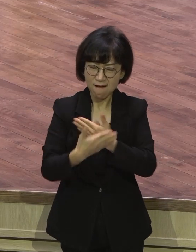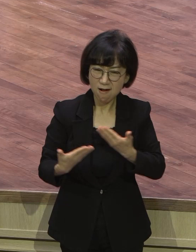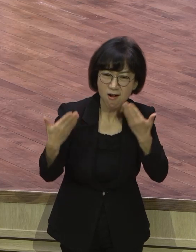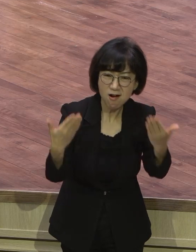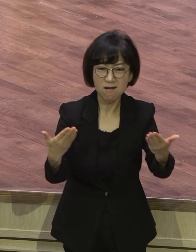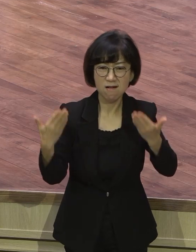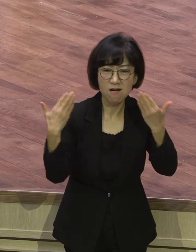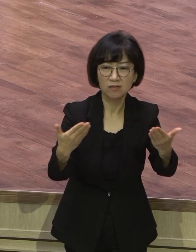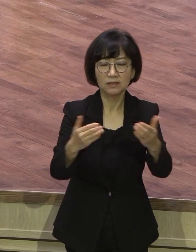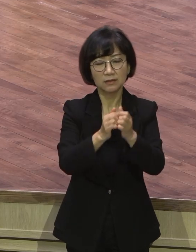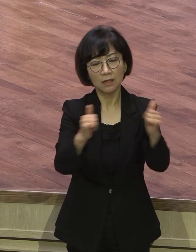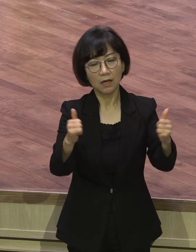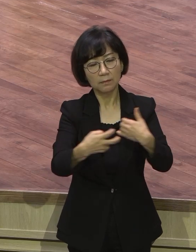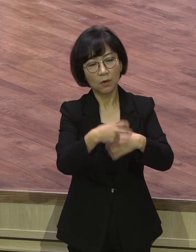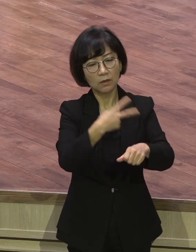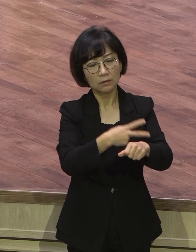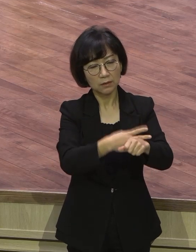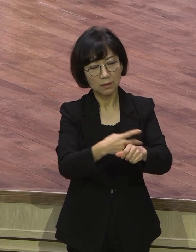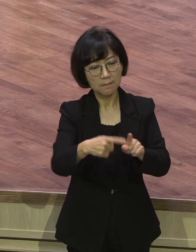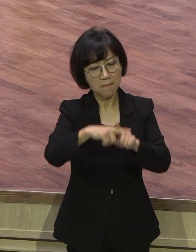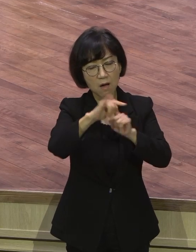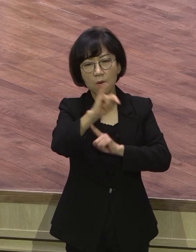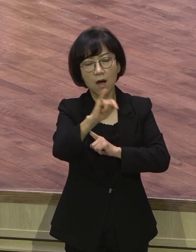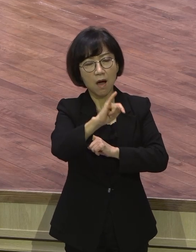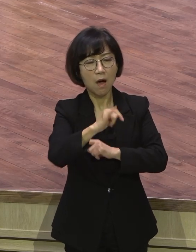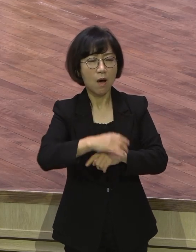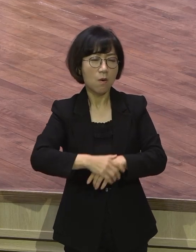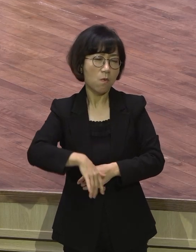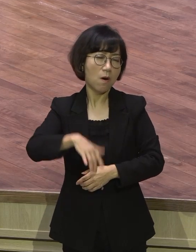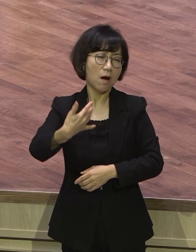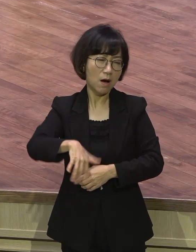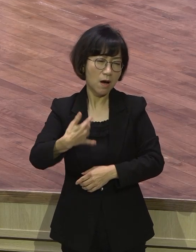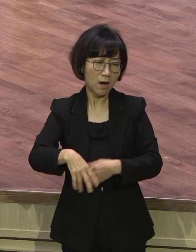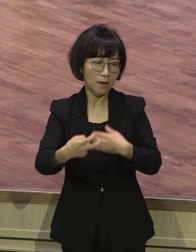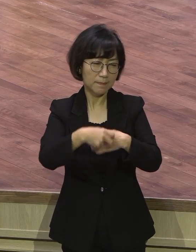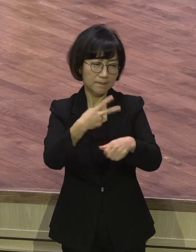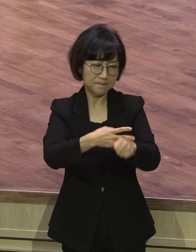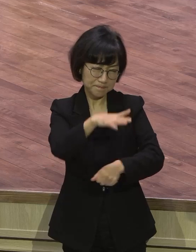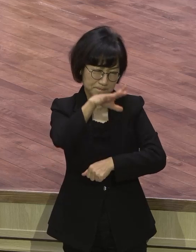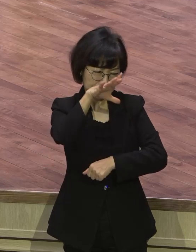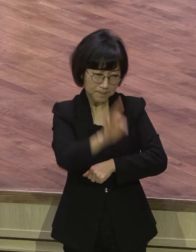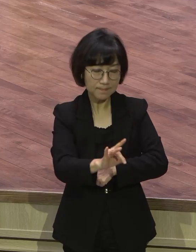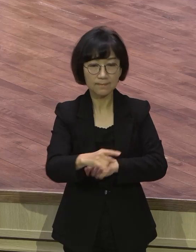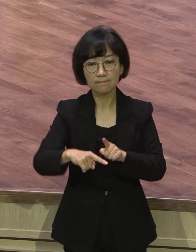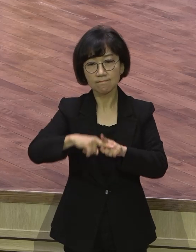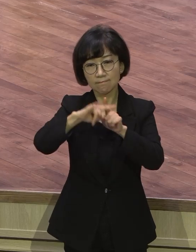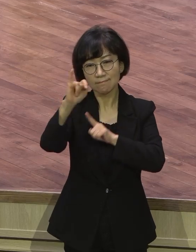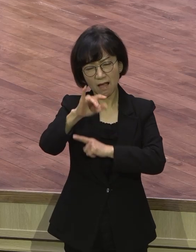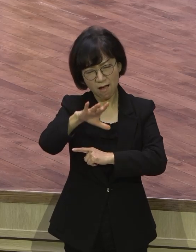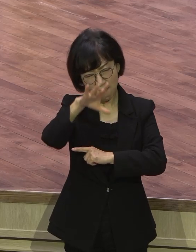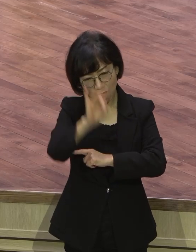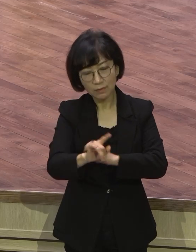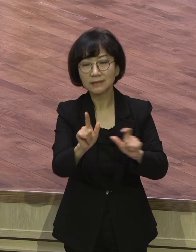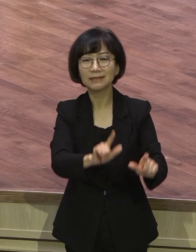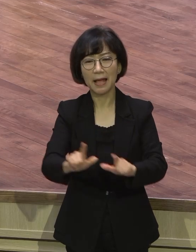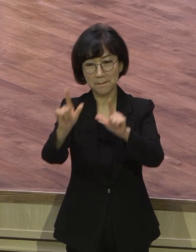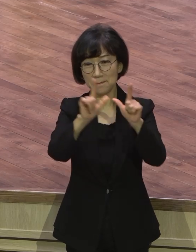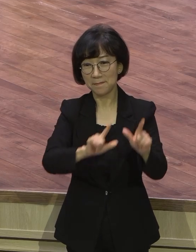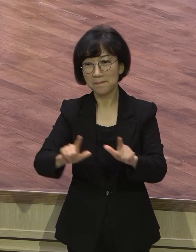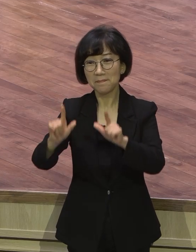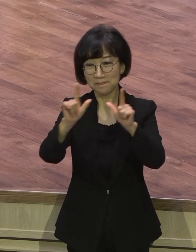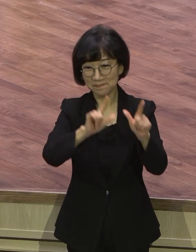어르신들을 정말로 이분들은 의사답고 간호사다운 삶을 살았다. 그렇게